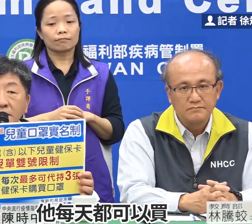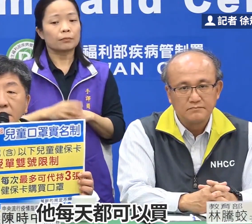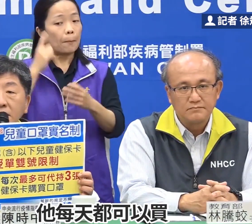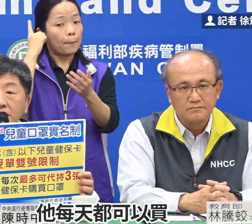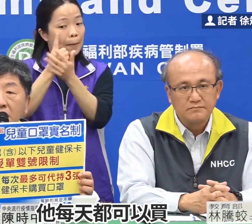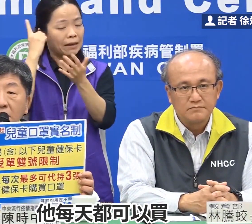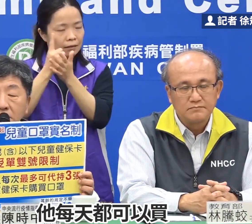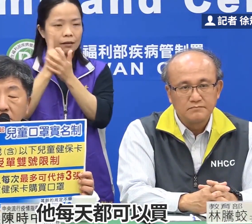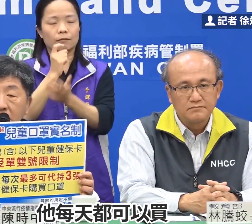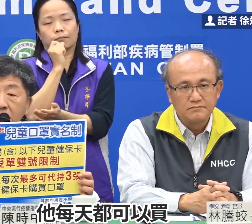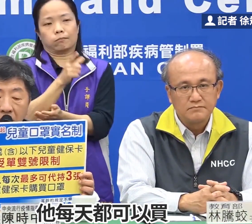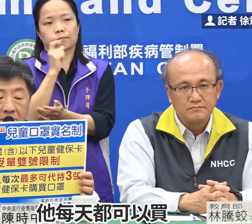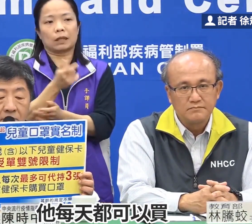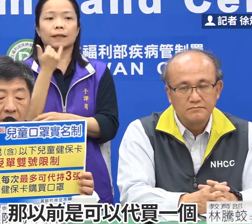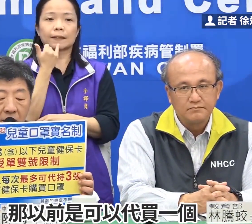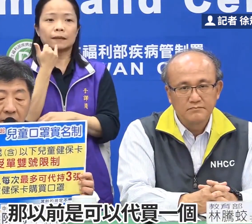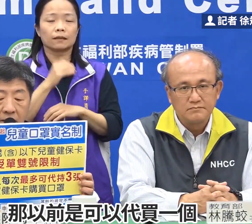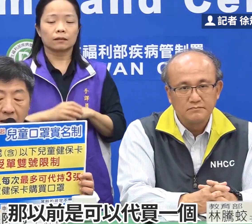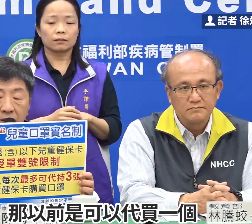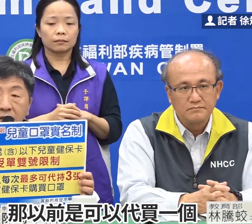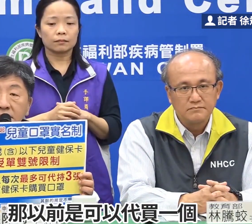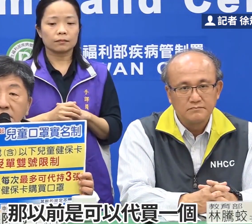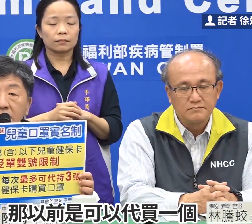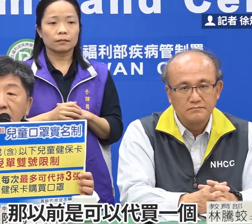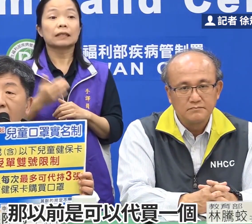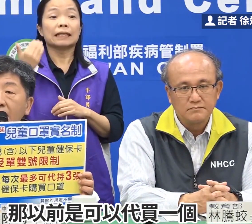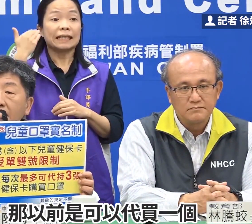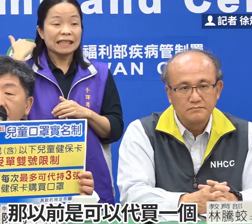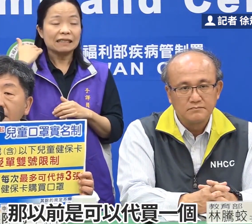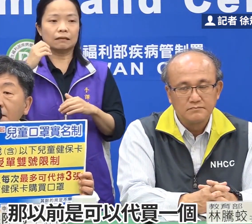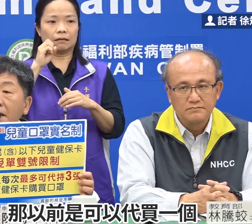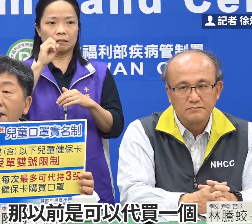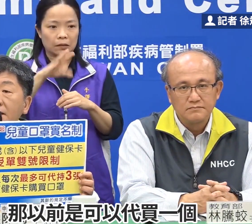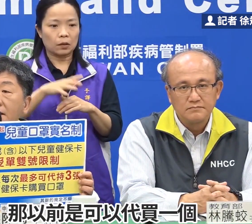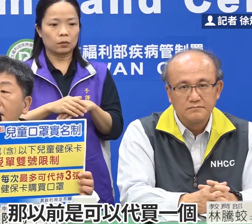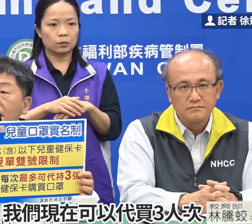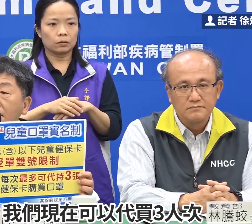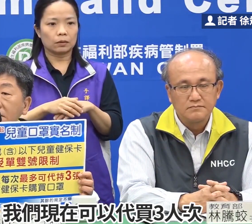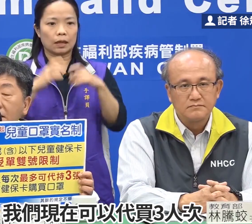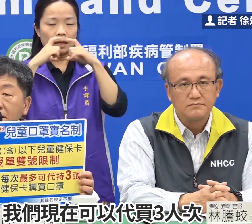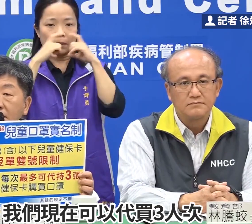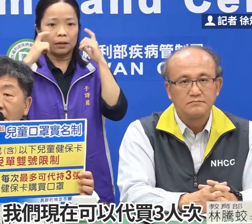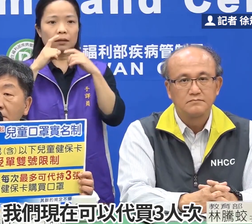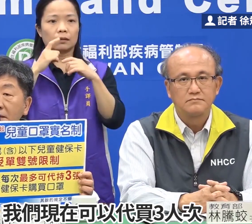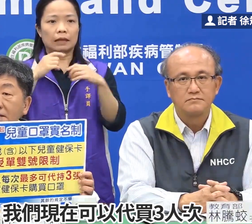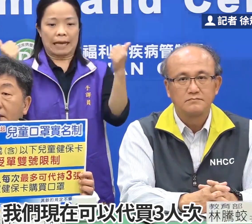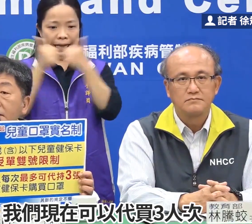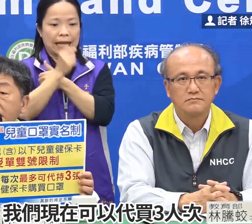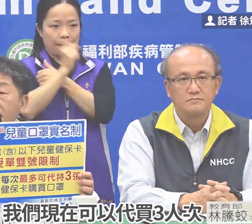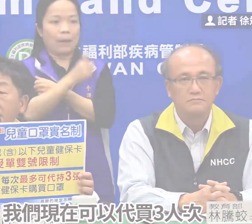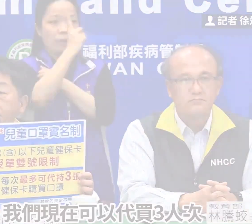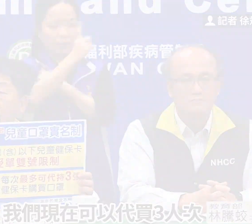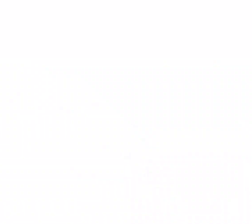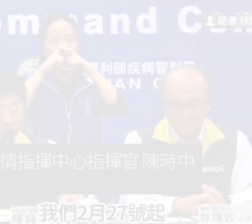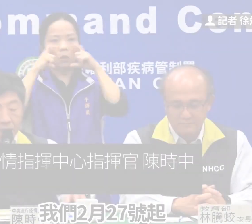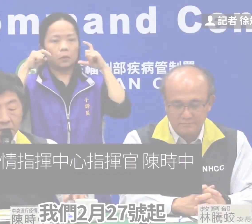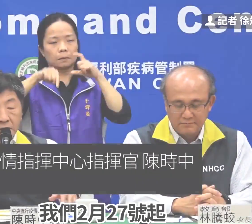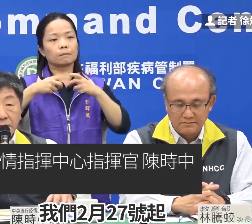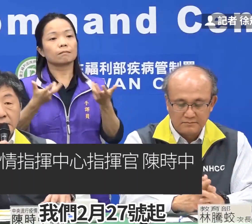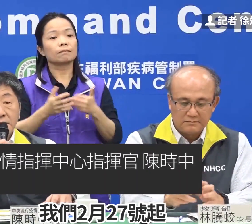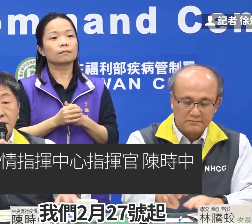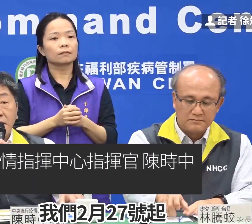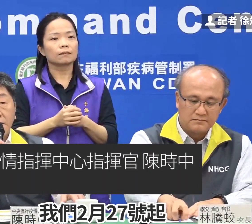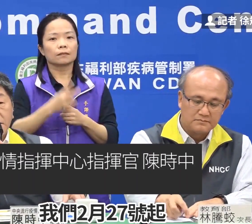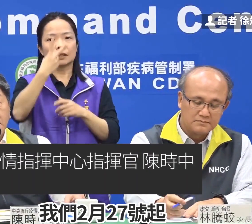天哈都可以哈就可以买，那以前是可以代买一个哈，我们现在可以代买3人次，我